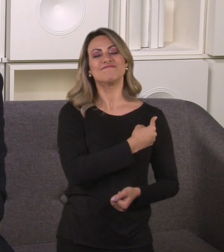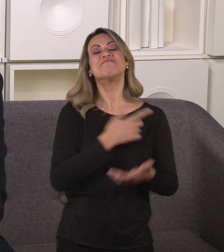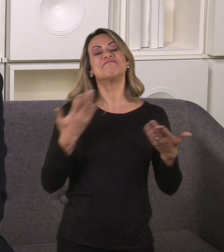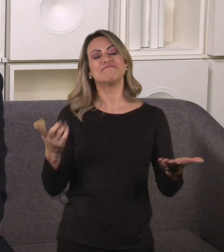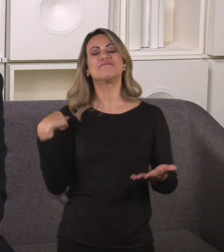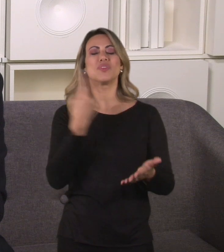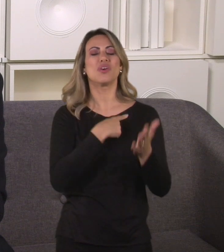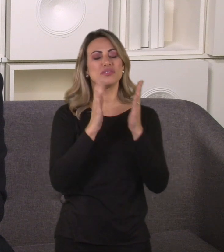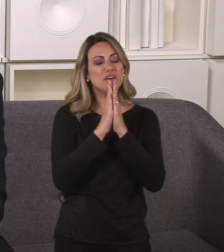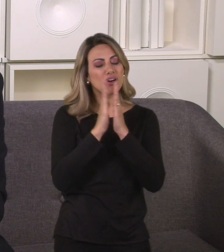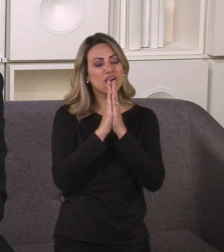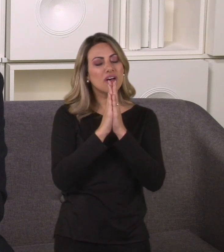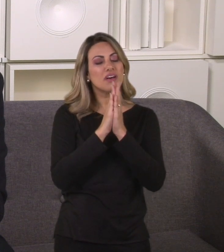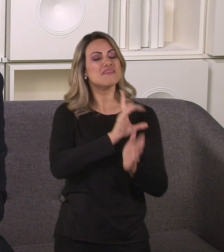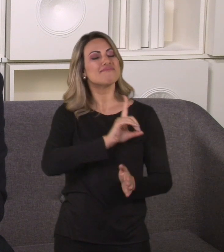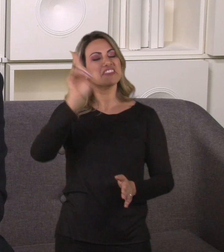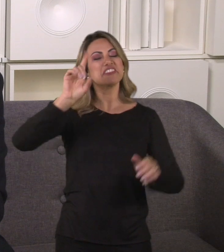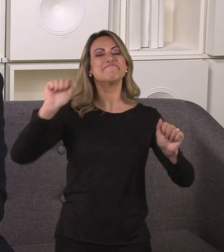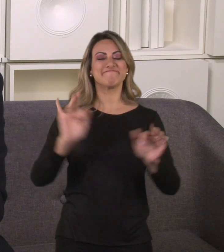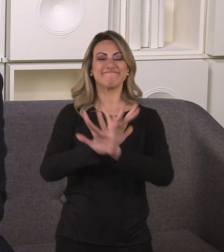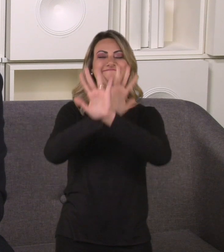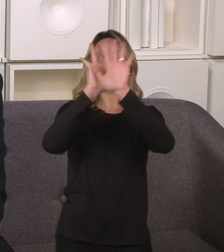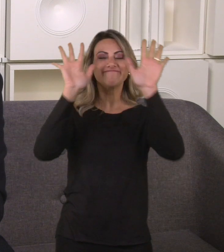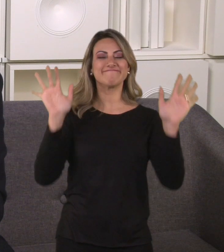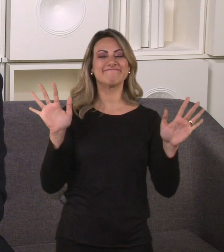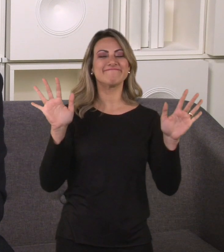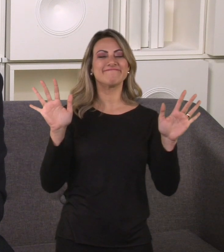Assim oramos para a glória do teu nome.